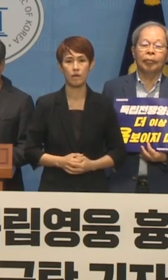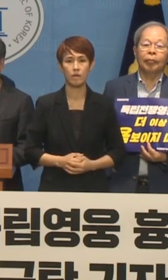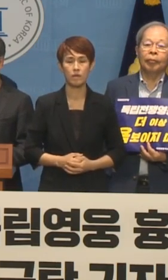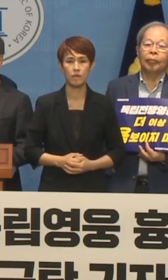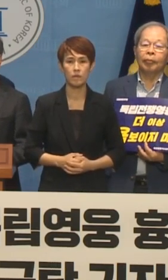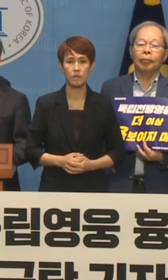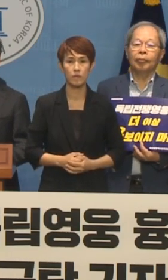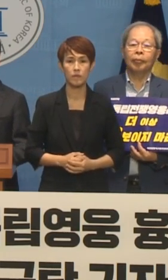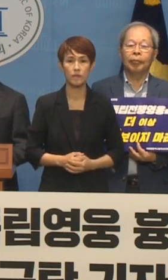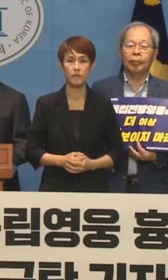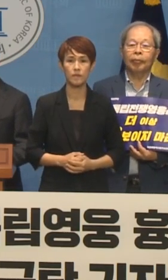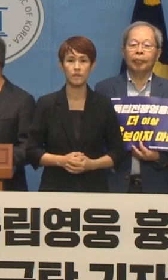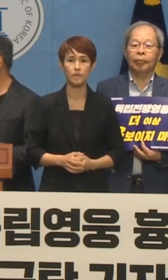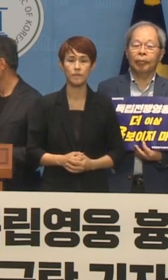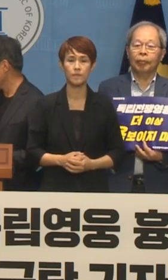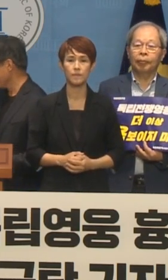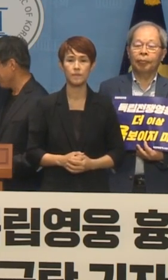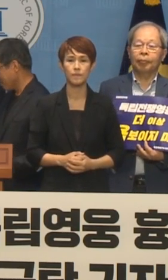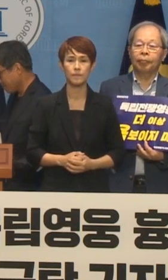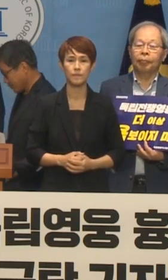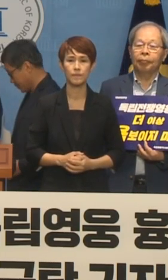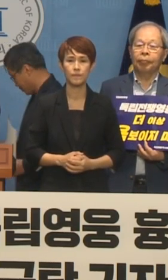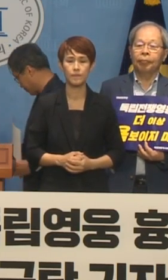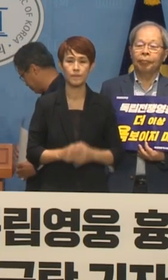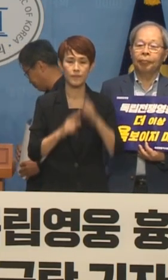기념사업회 이사장님의 말씀을 듣겠습니다.